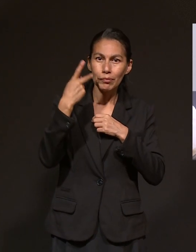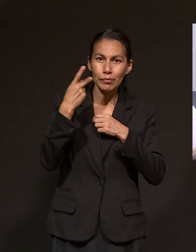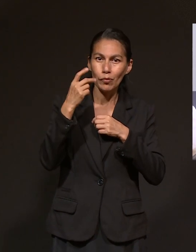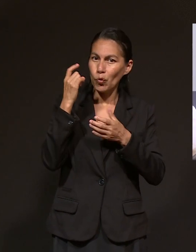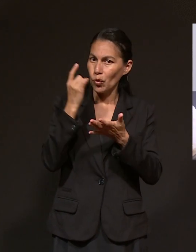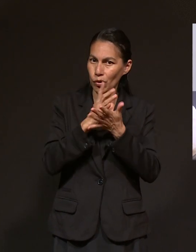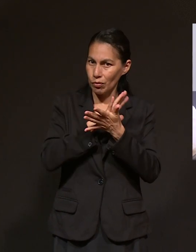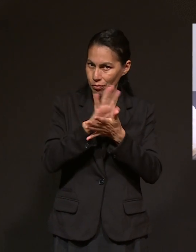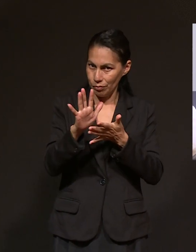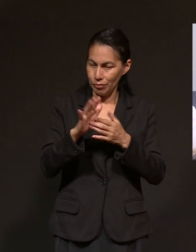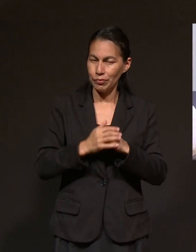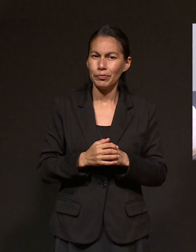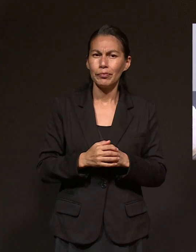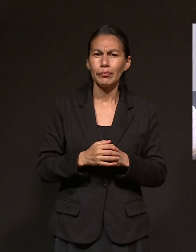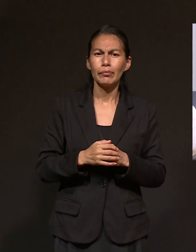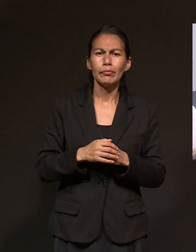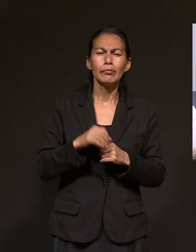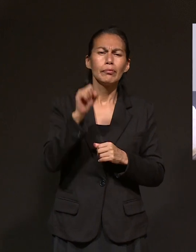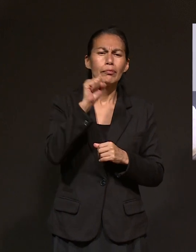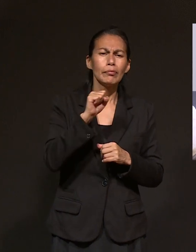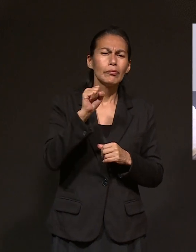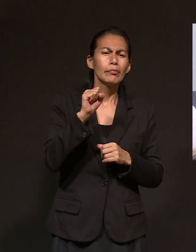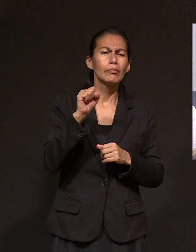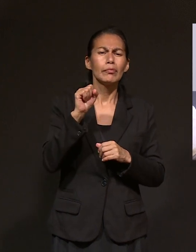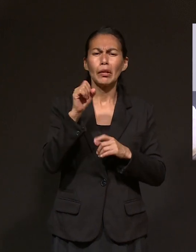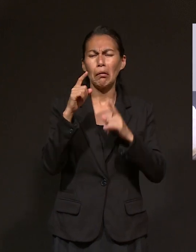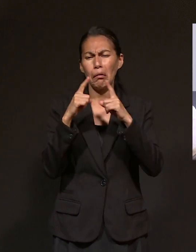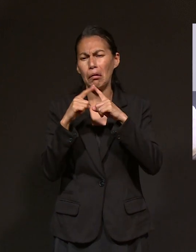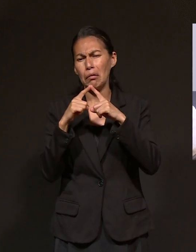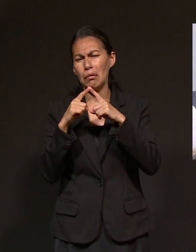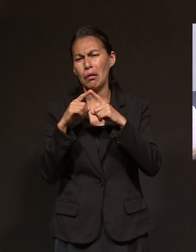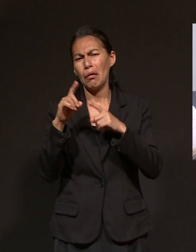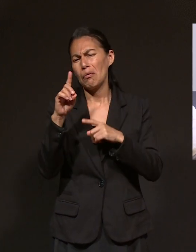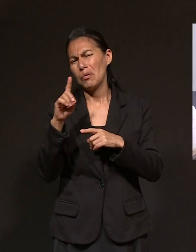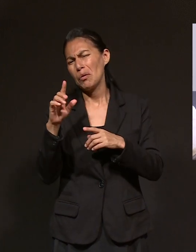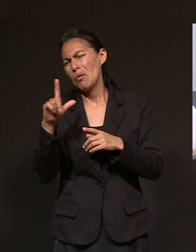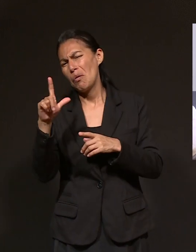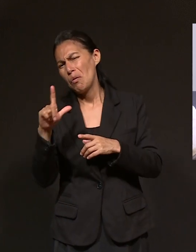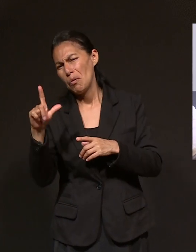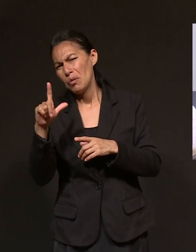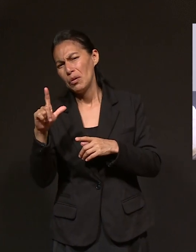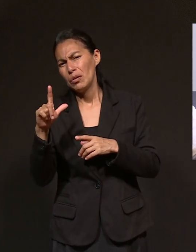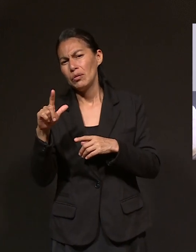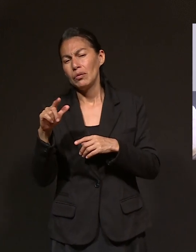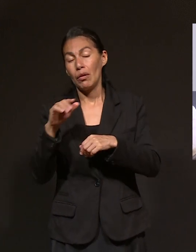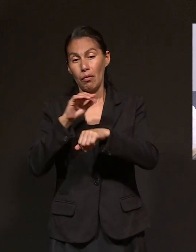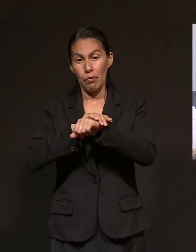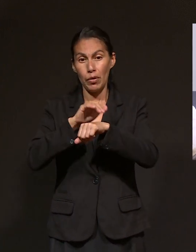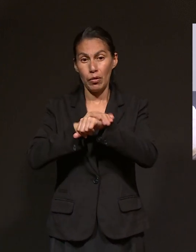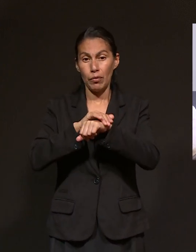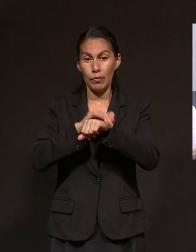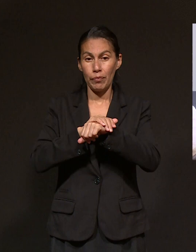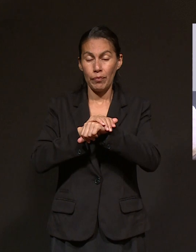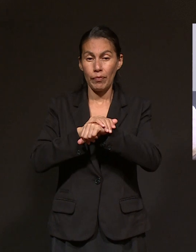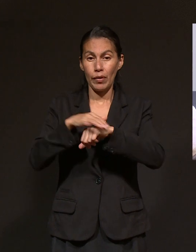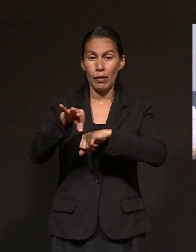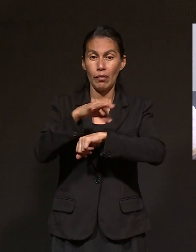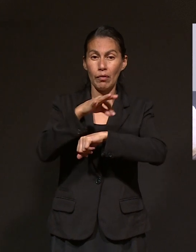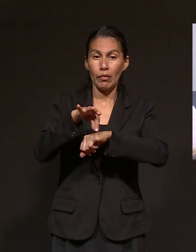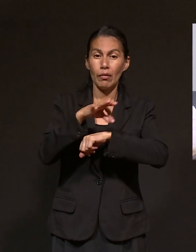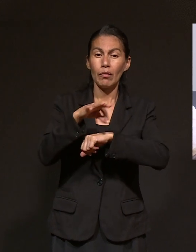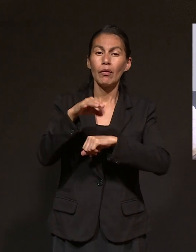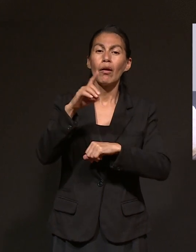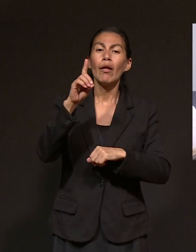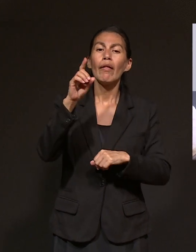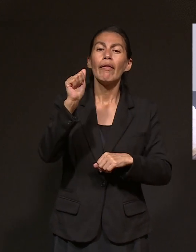Era una oración personal sola. El día lunes, después del homenaje, recuerdo mucho a un amigo,